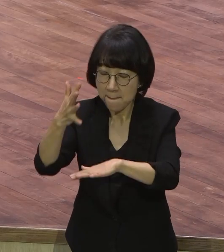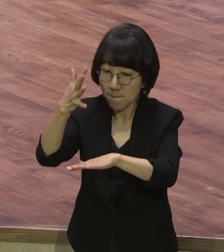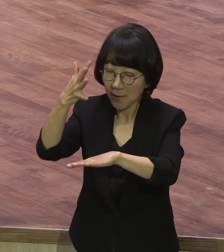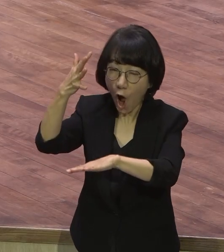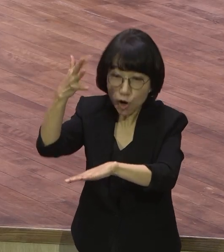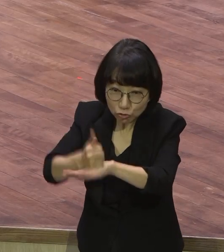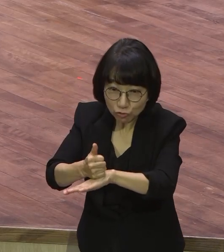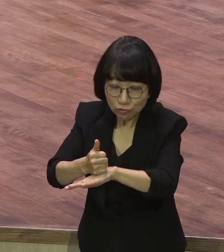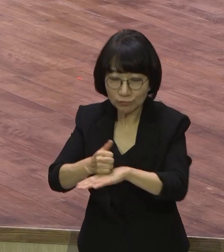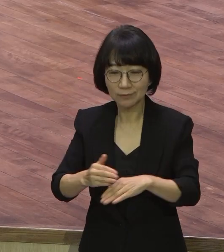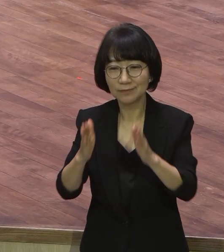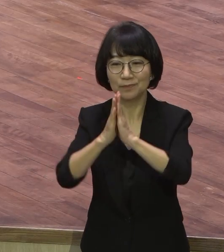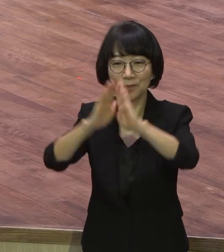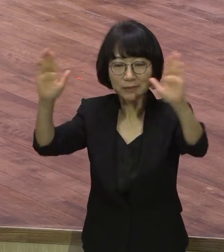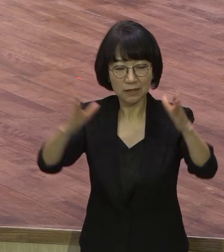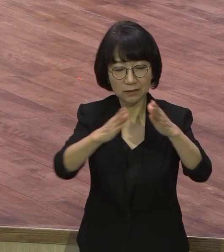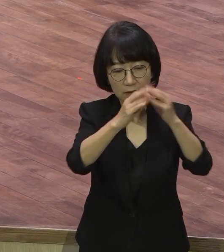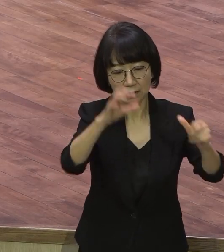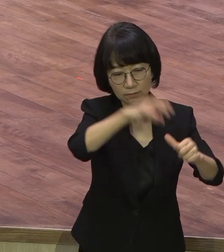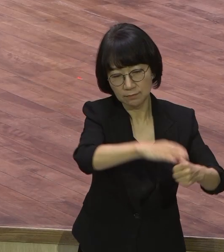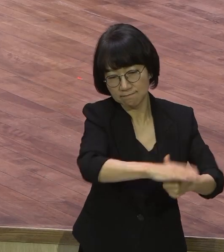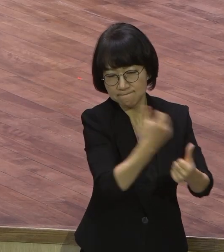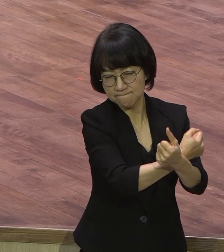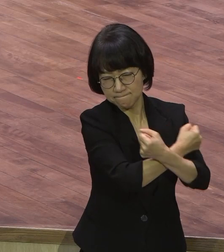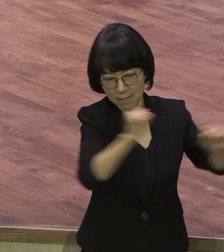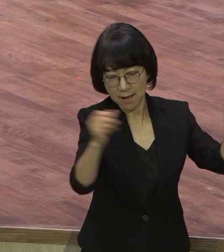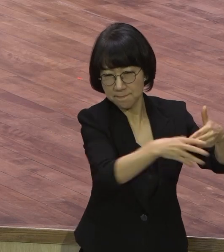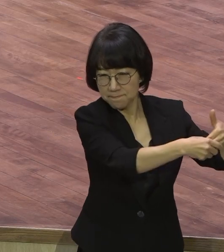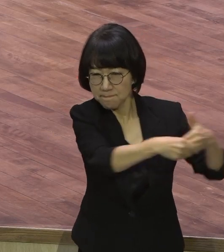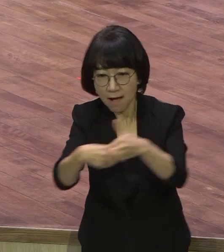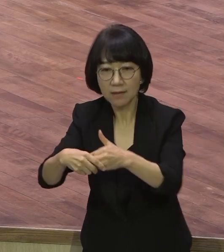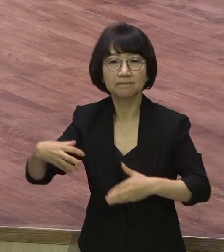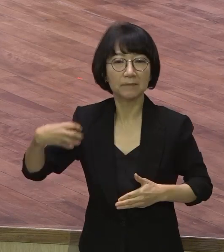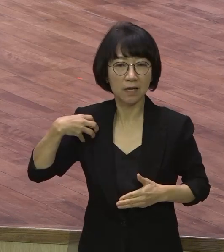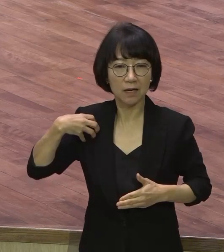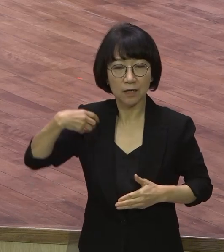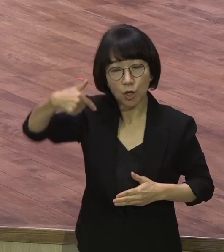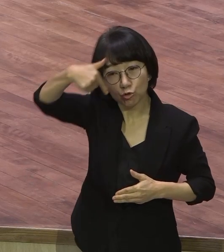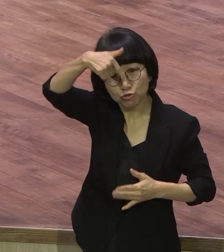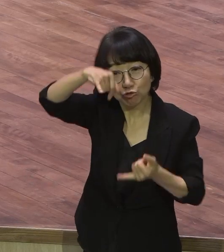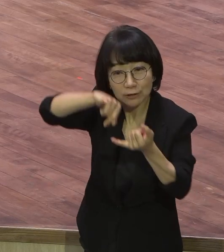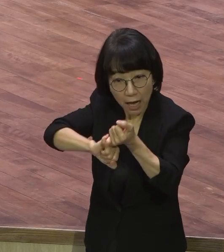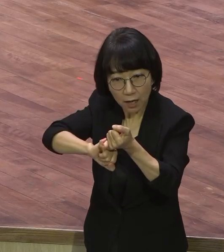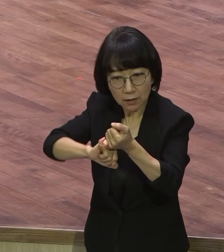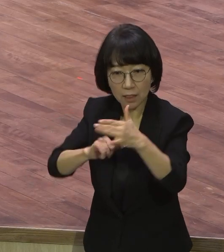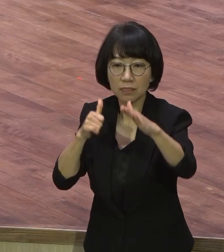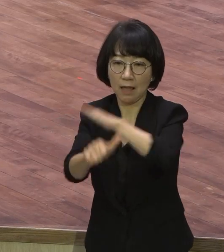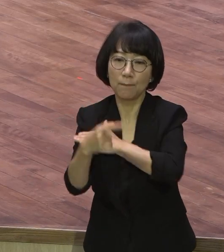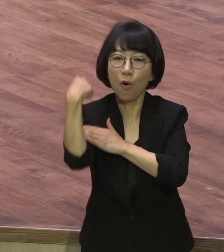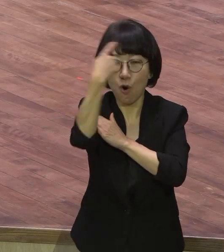산증인이요. 구약의 대표적 인물이 되어 수천 년 동안 모세를 부르고 있습니다.